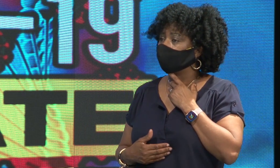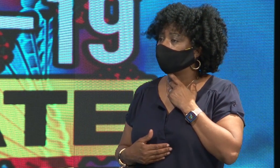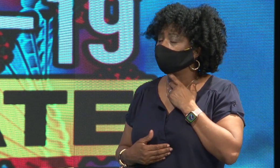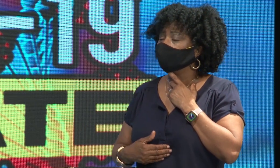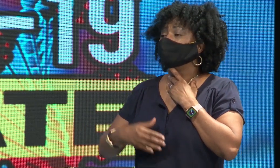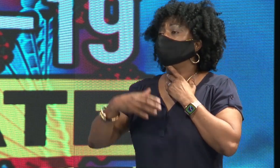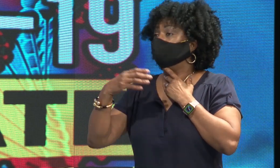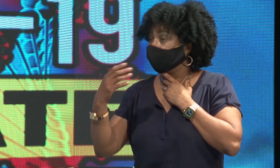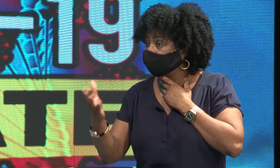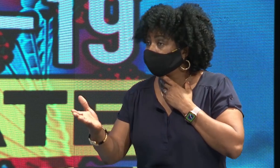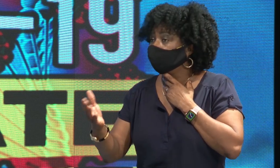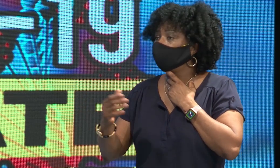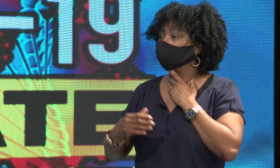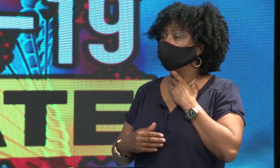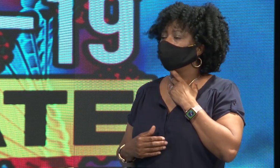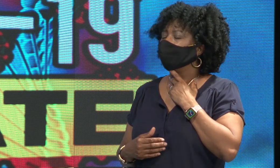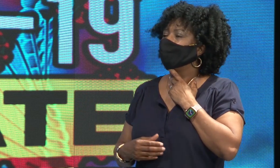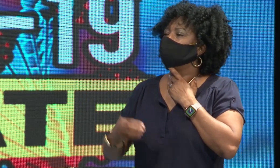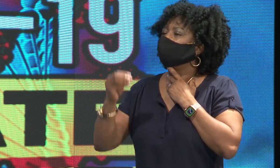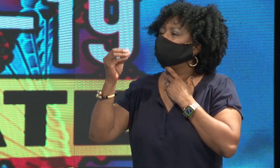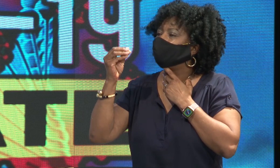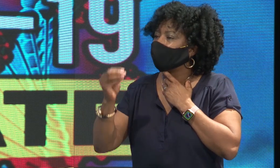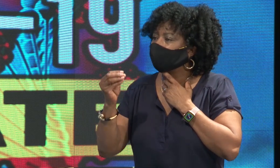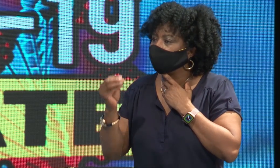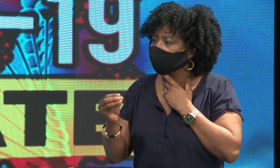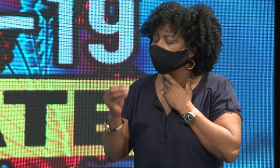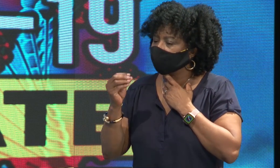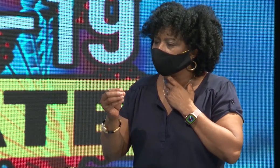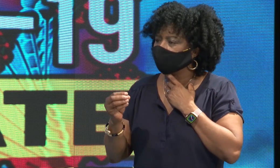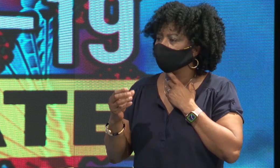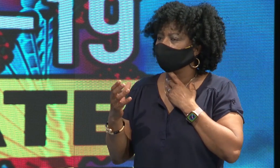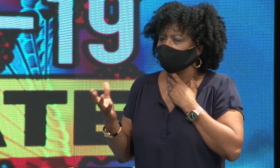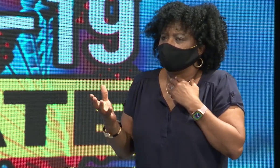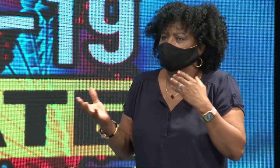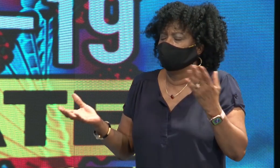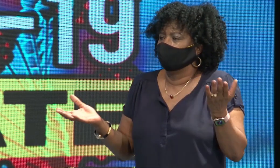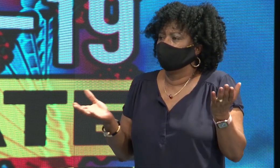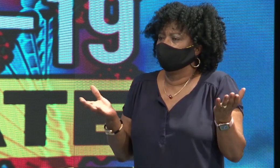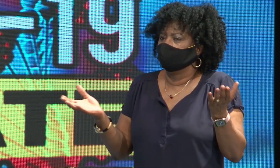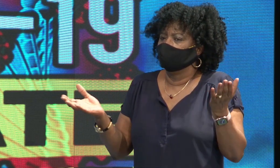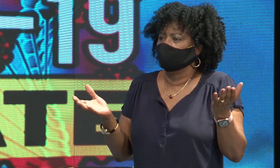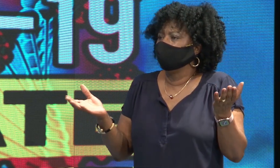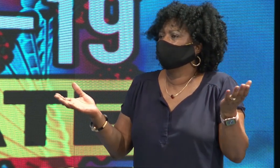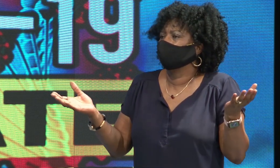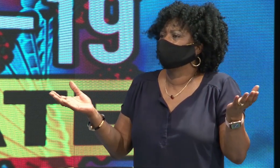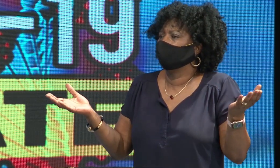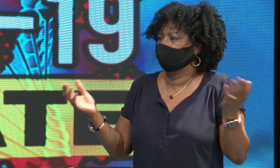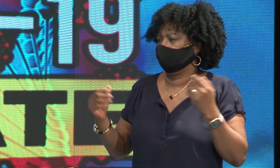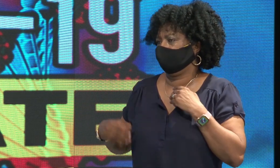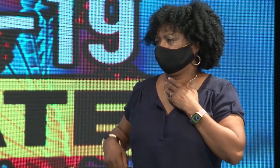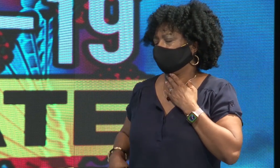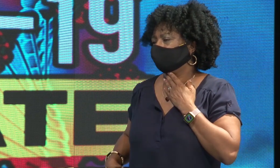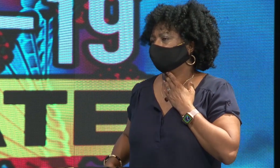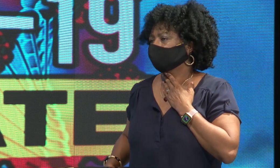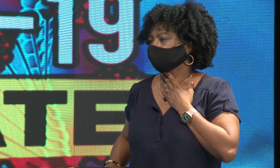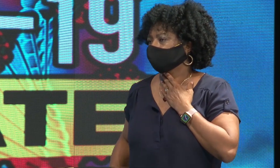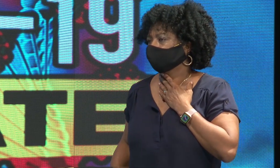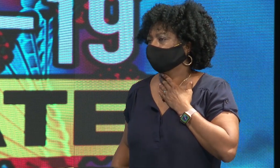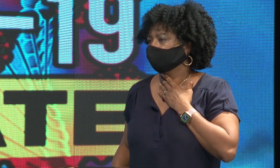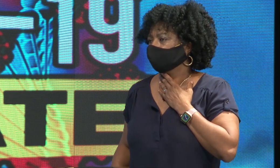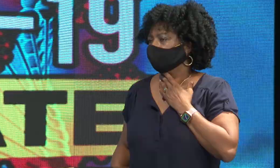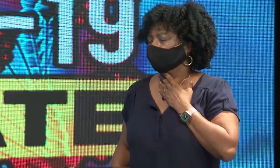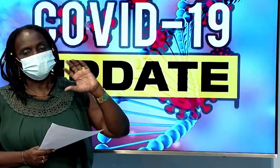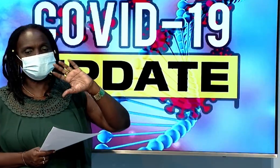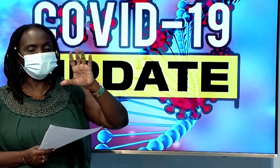bent om te drinken. Ja. Blijf het gewoon doen. Ja. Maar bedenk niet dat dat een reden is waarom je niet kwetsbaar bent. Precies,